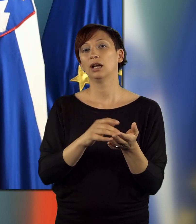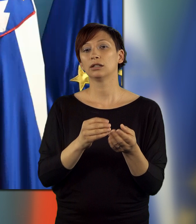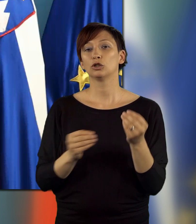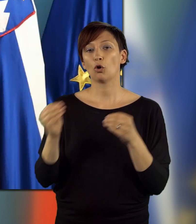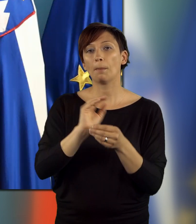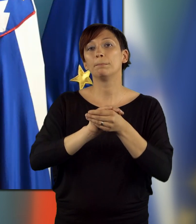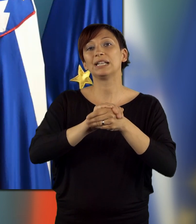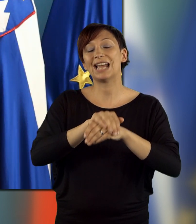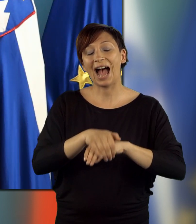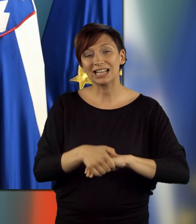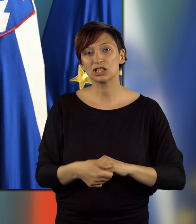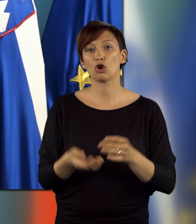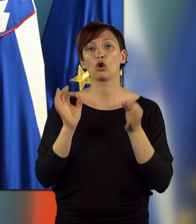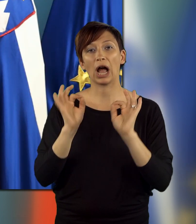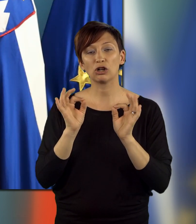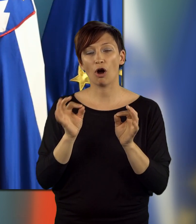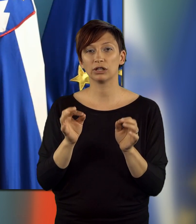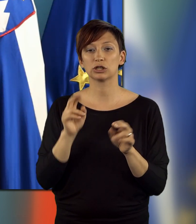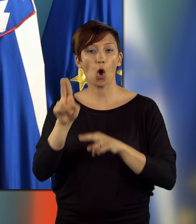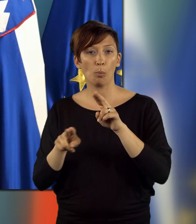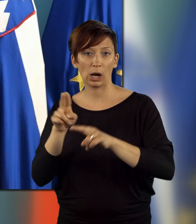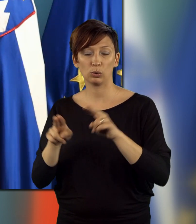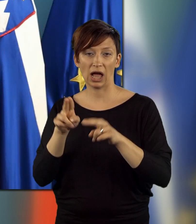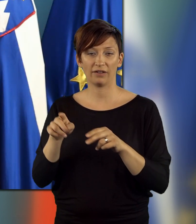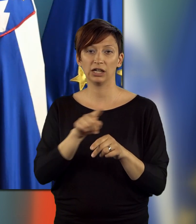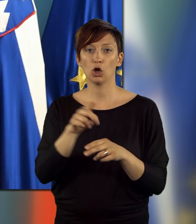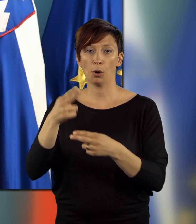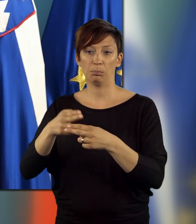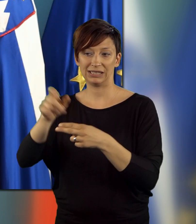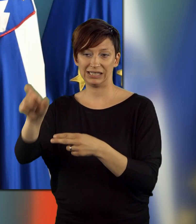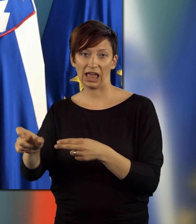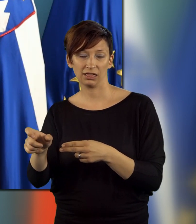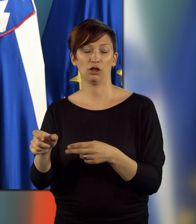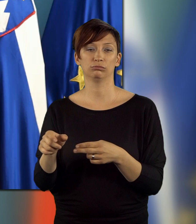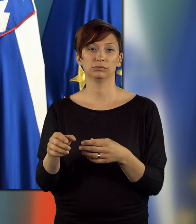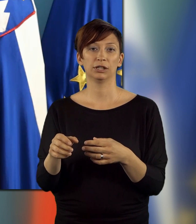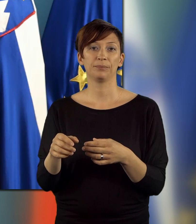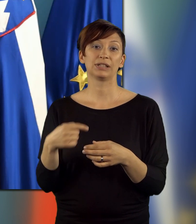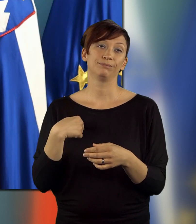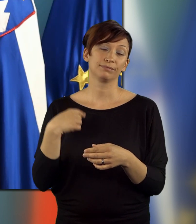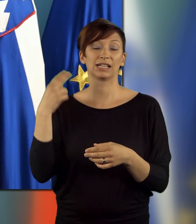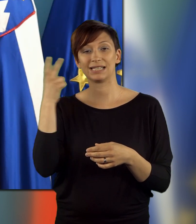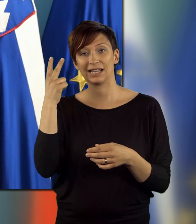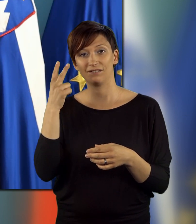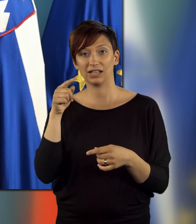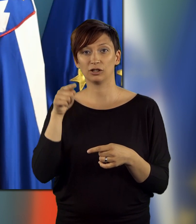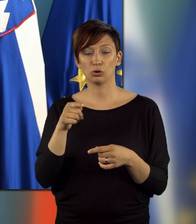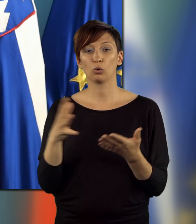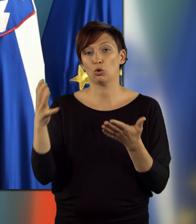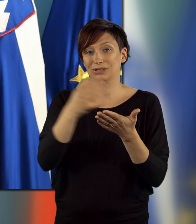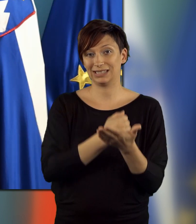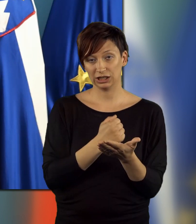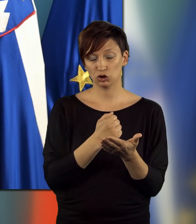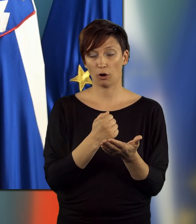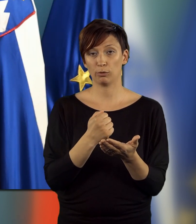uvajamo prijaznejšo, kakovostnejšo obravnavo do pacientov, da pa seveda to